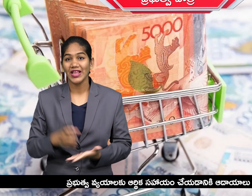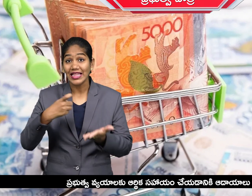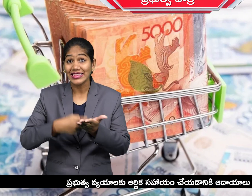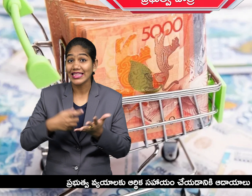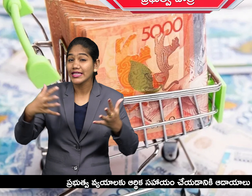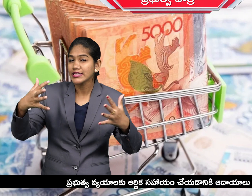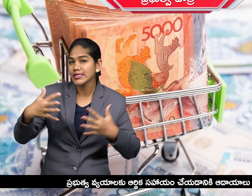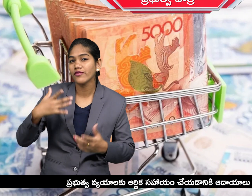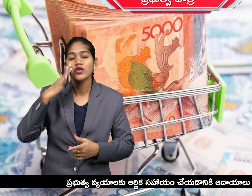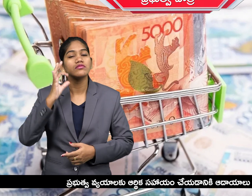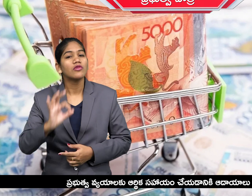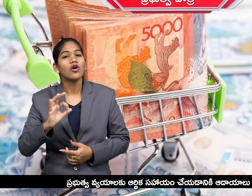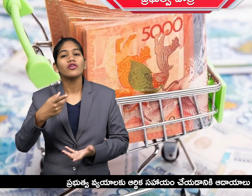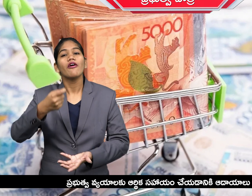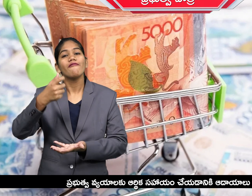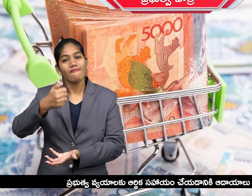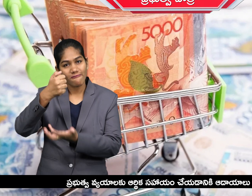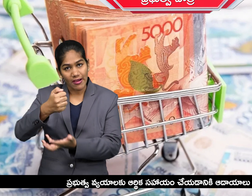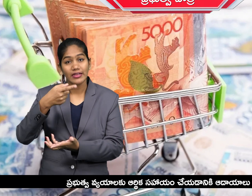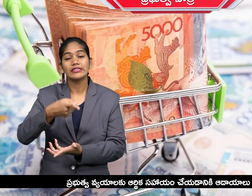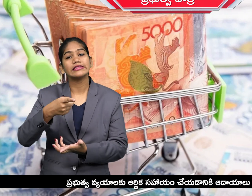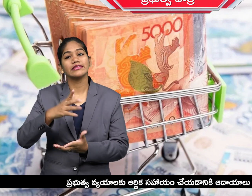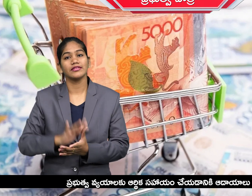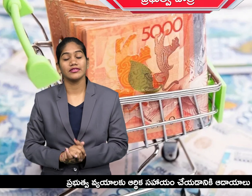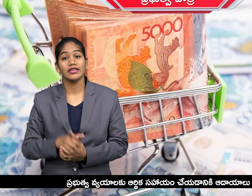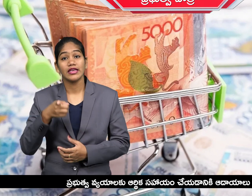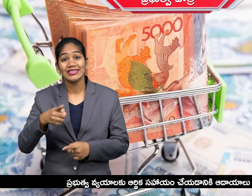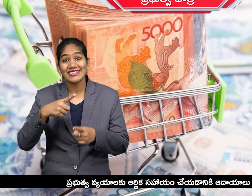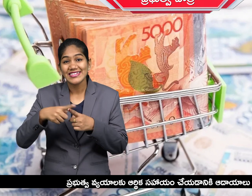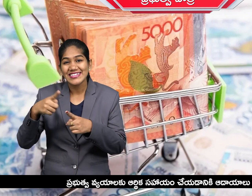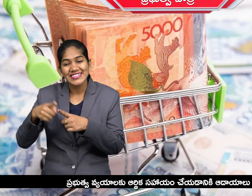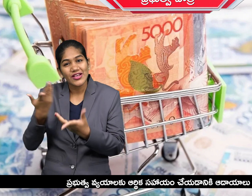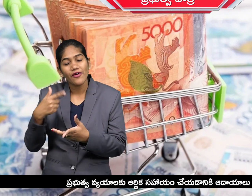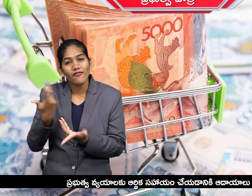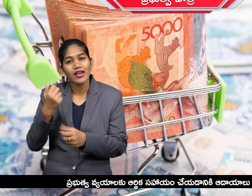ప్రభుత్వ వ్యయాలకు ఆర్థిక సహాయం చేయడానికి ఆదాయాలు అవసరం.